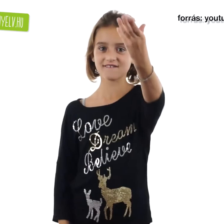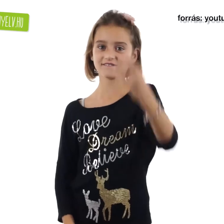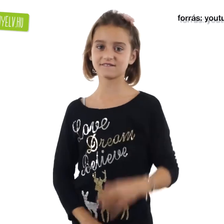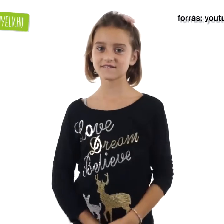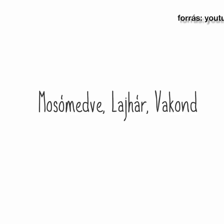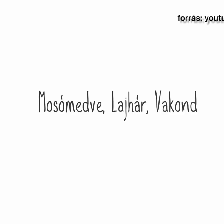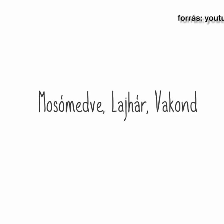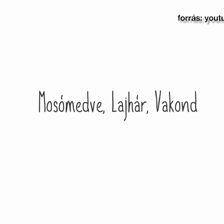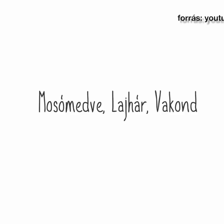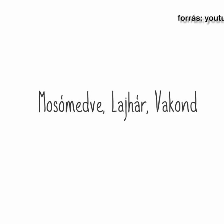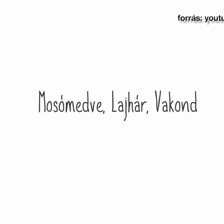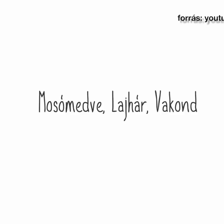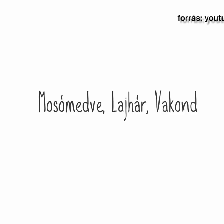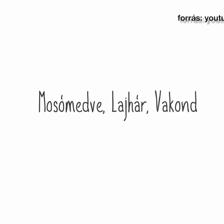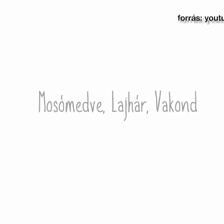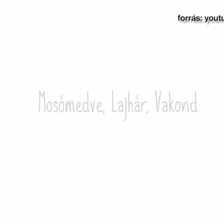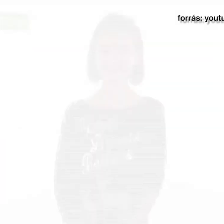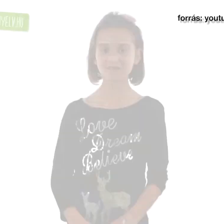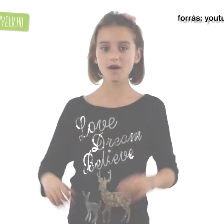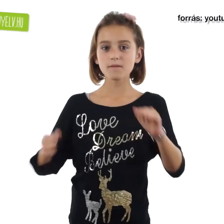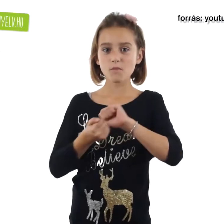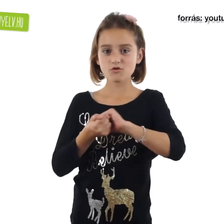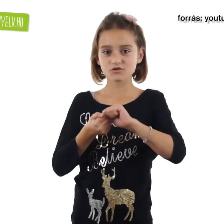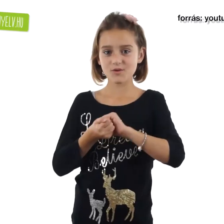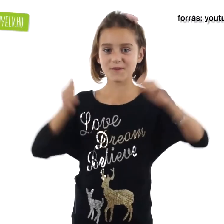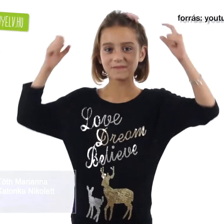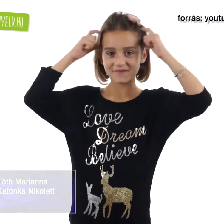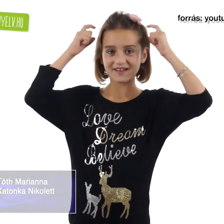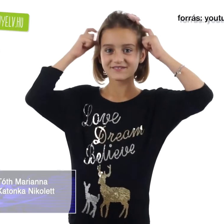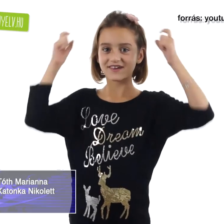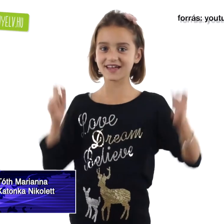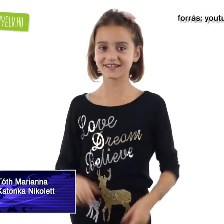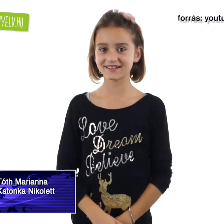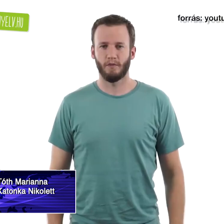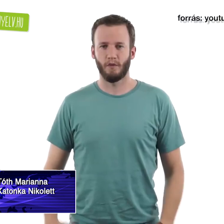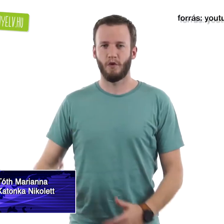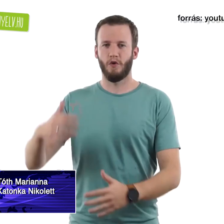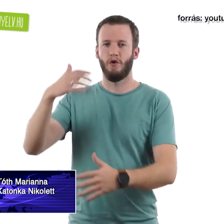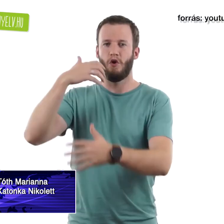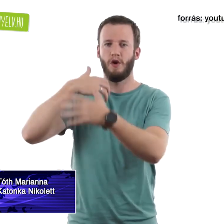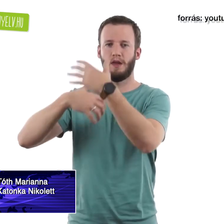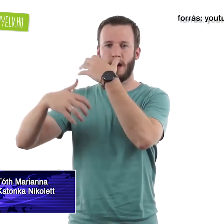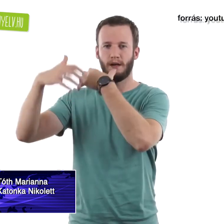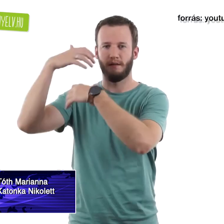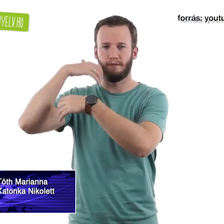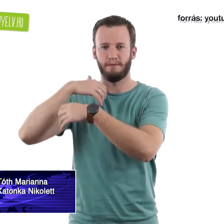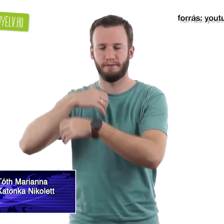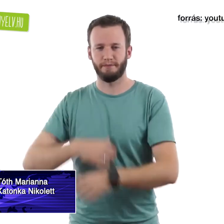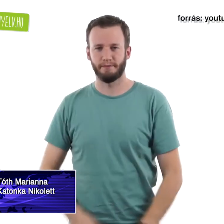leghamarabb államilag elismert nyelvvizsgát szervezni jelnyelvből. Hamarosan kezdődik a törvény végrehajtásának folyamata, tehát